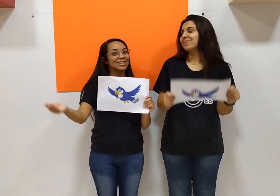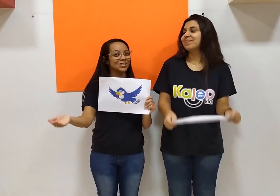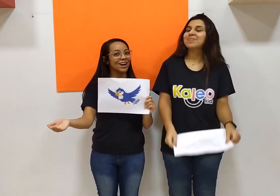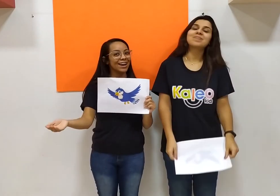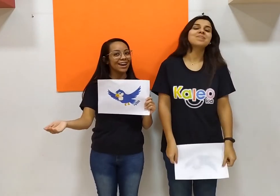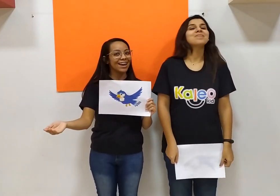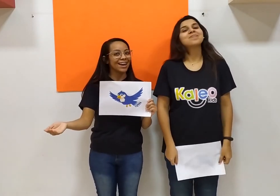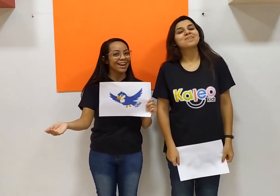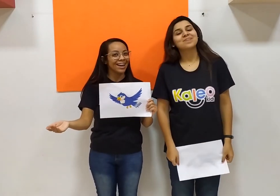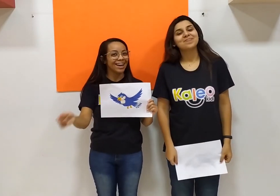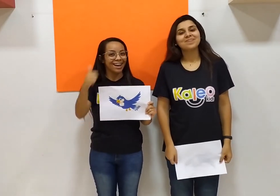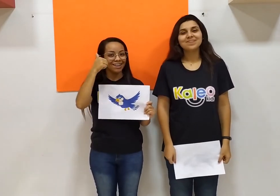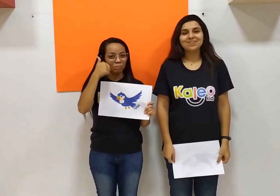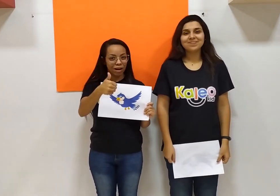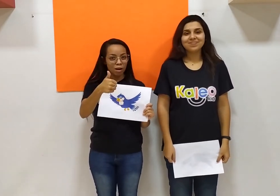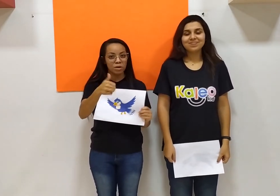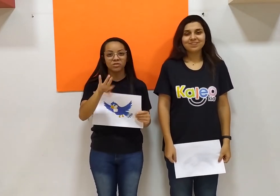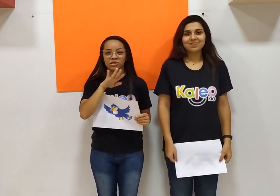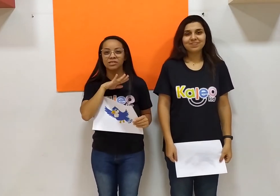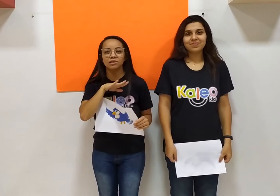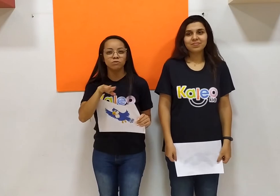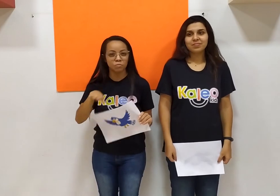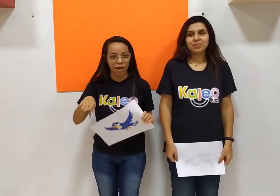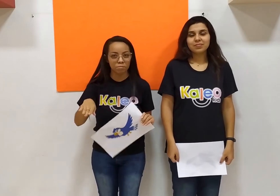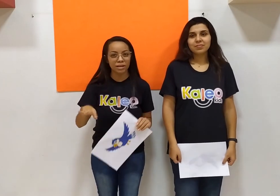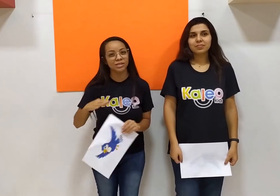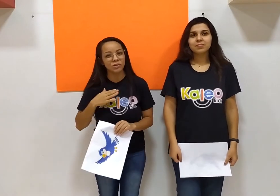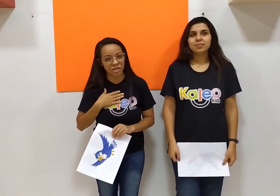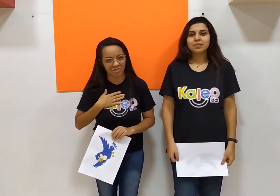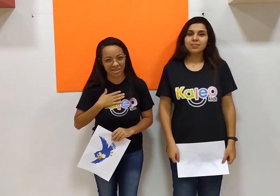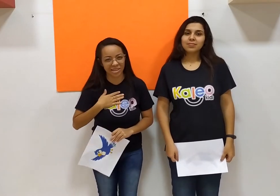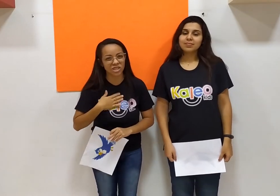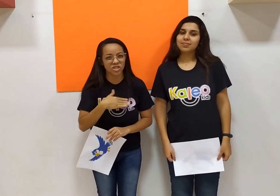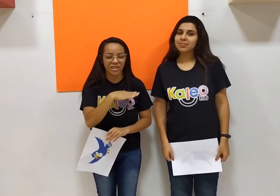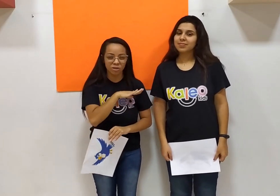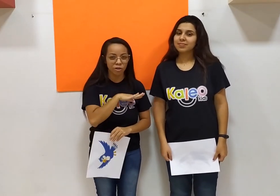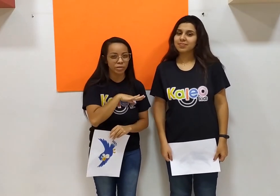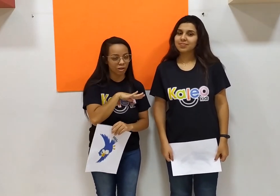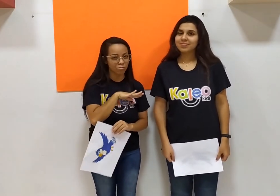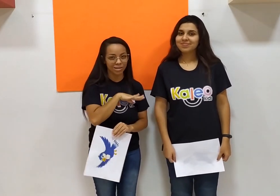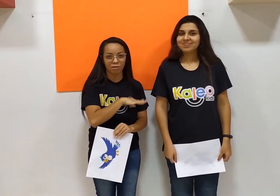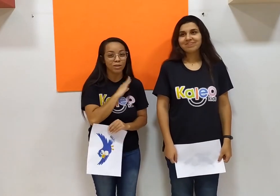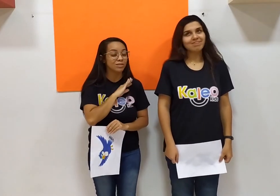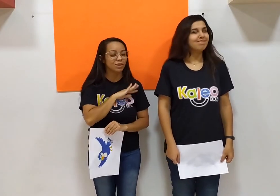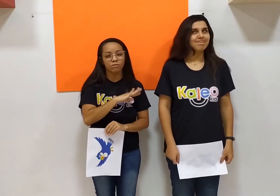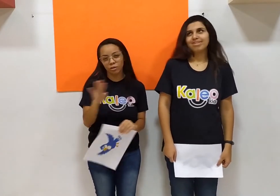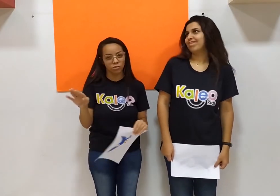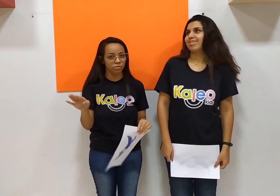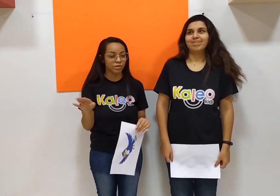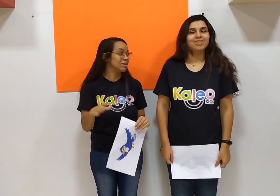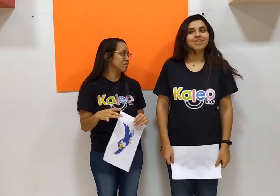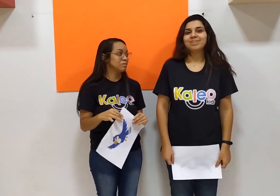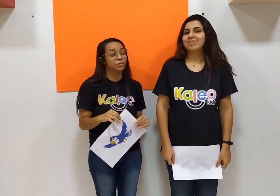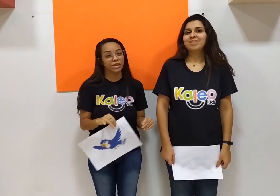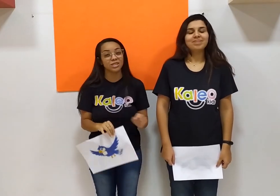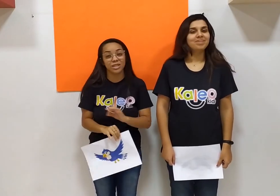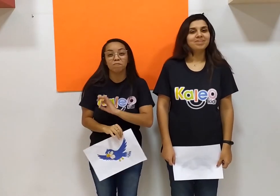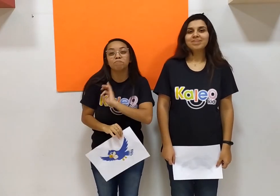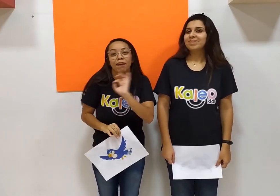Isso aí! Parabéns, vocês estão de parabéns. Eu e a tia Fernanda, a gente tentou imitar um pássaro, mas não deu muito certo, assim, porque a gente é